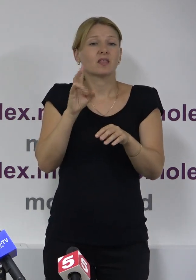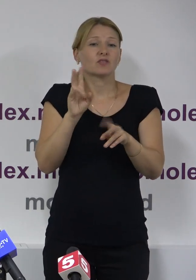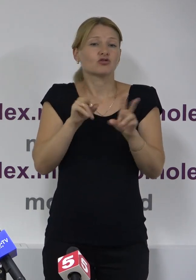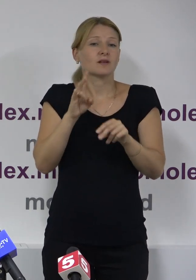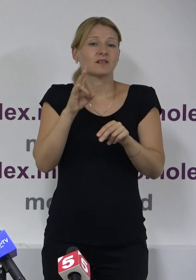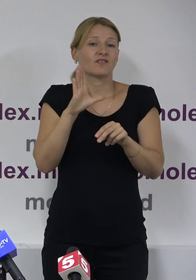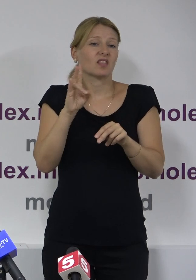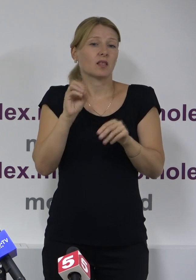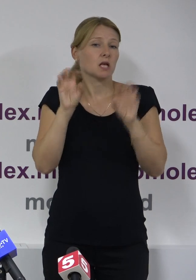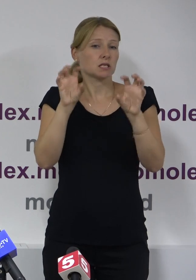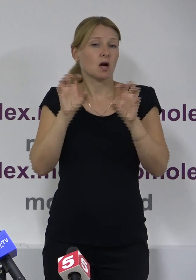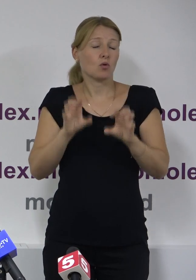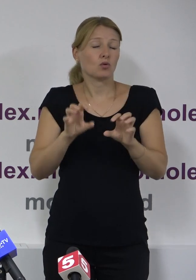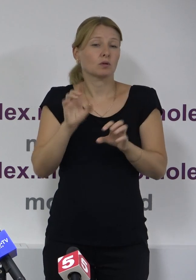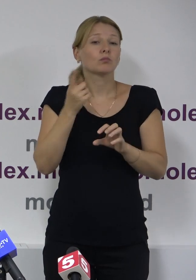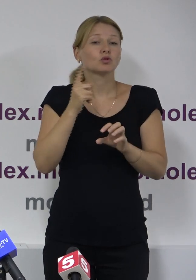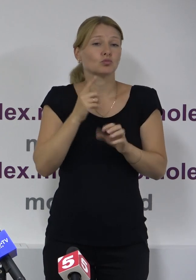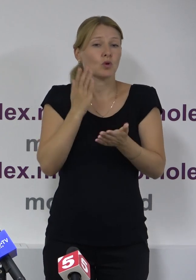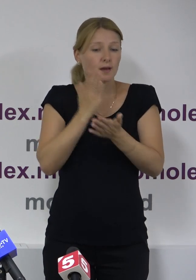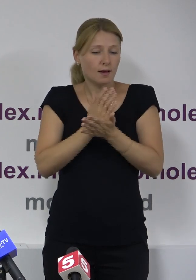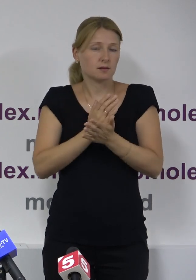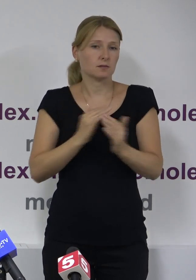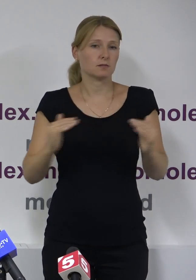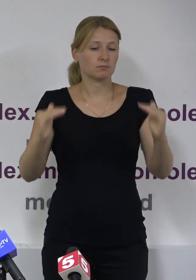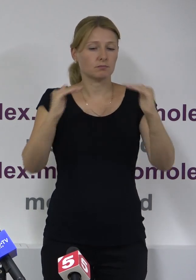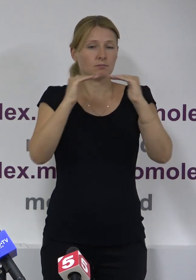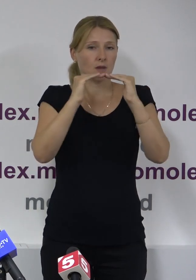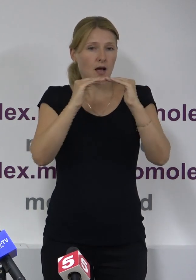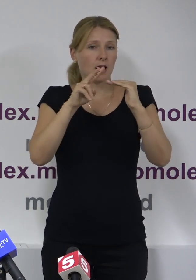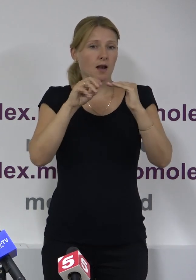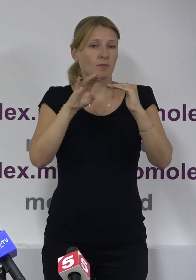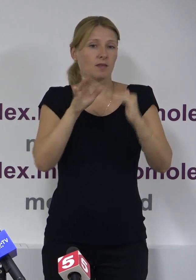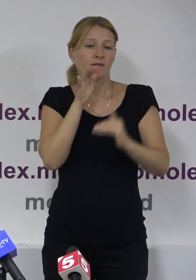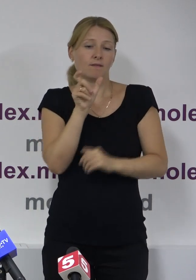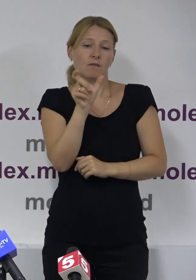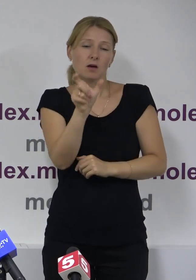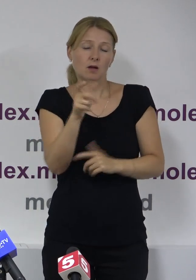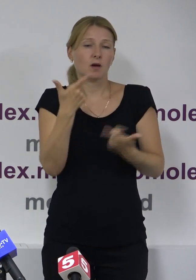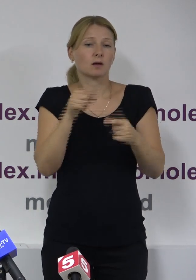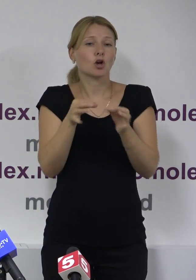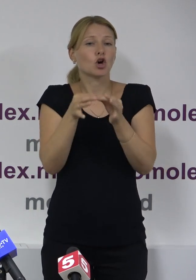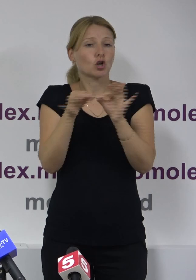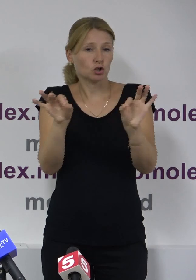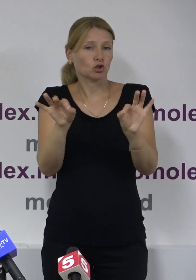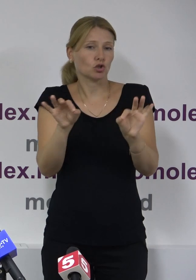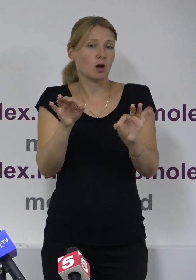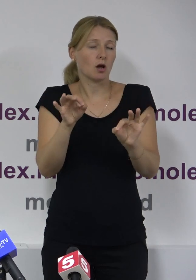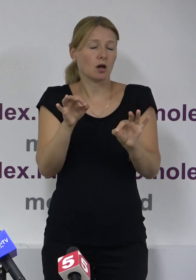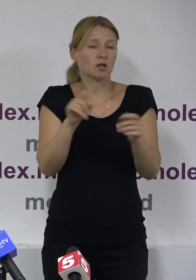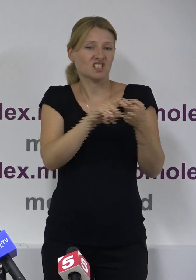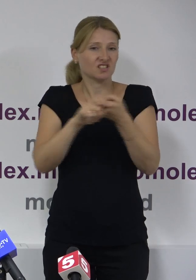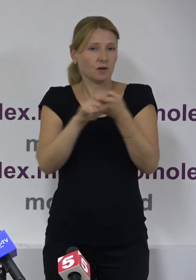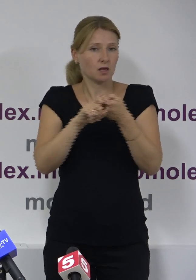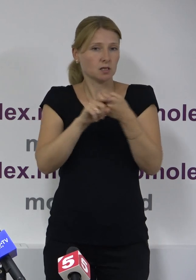care depășesc acele limite temporale stabilite de legislația electorală. Ca